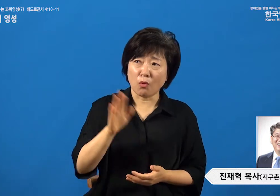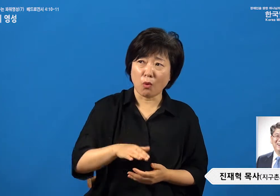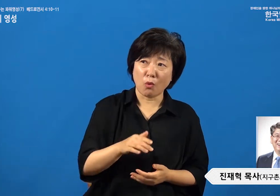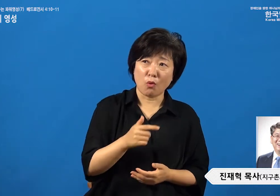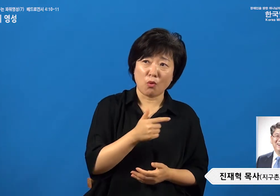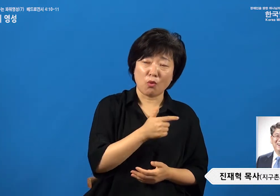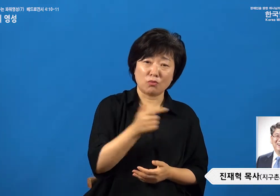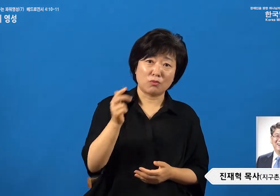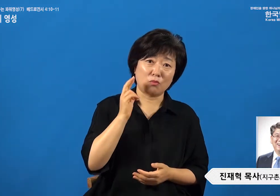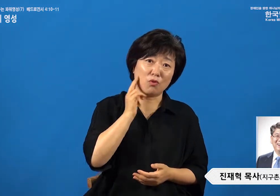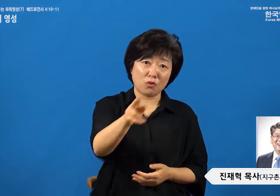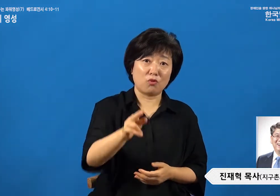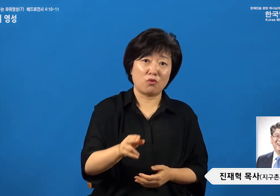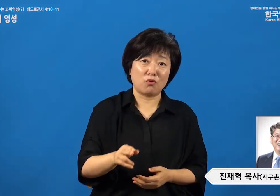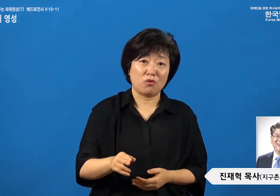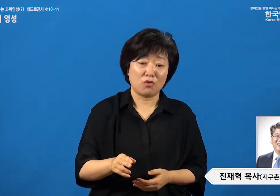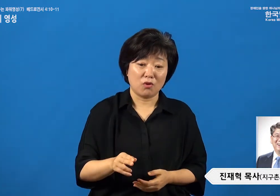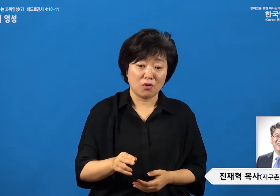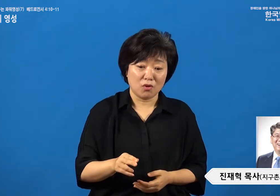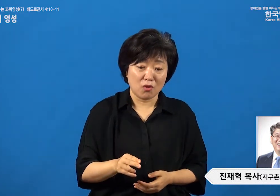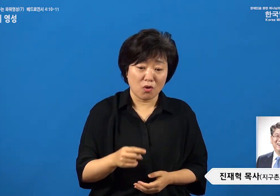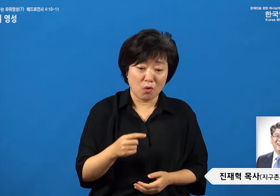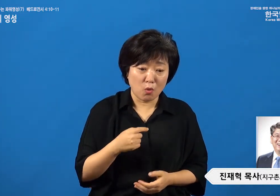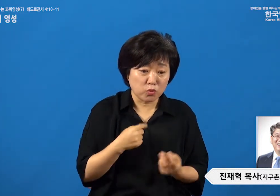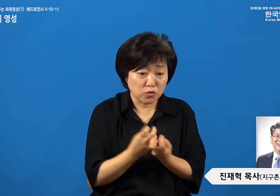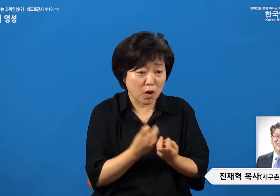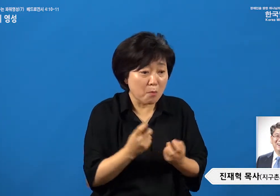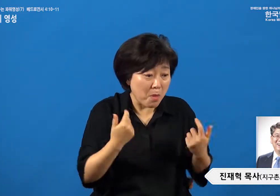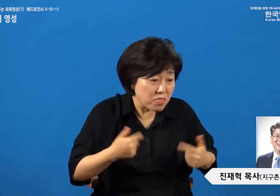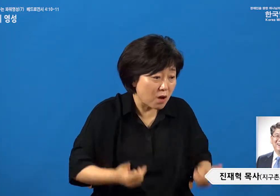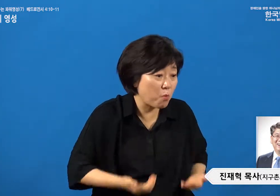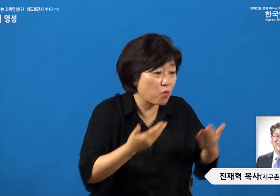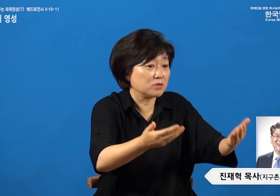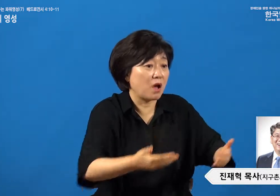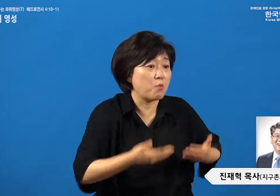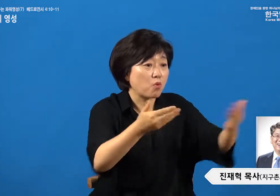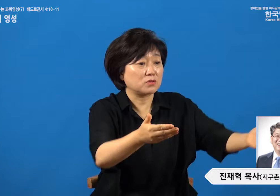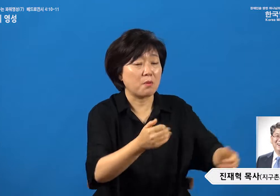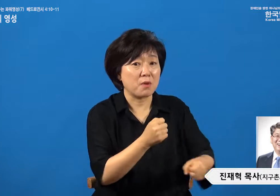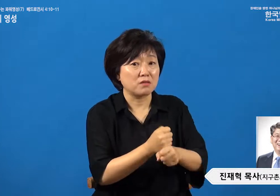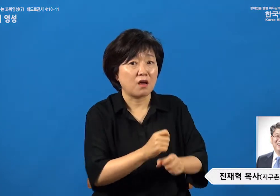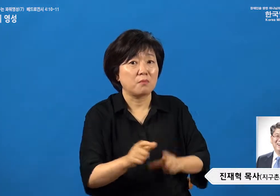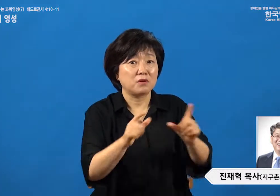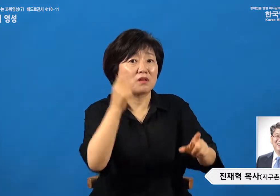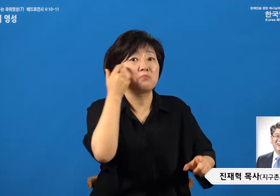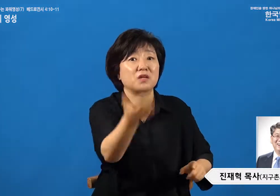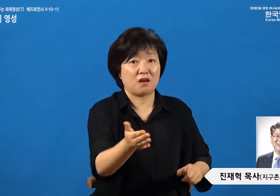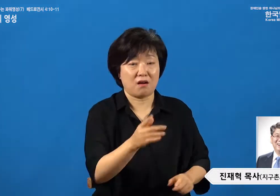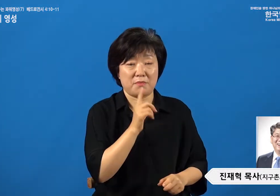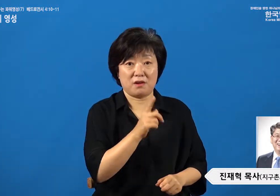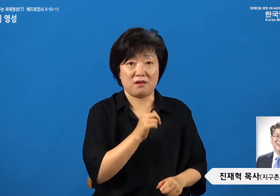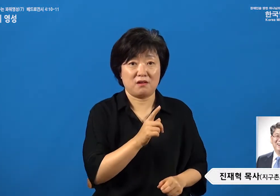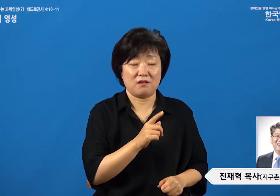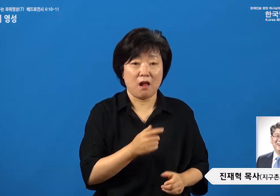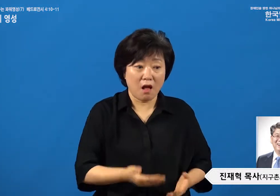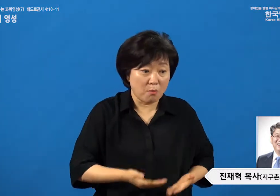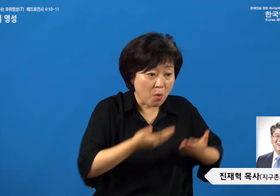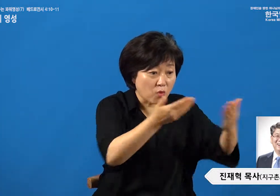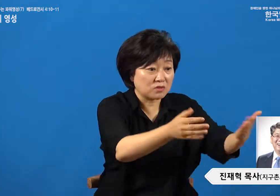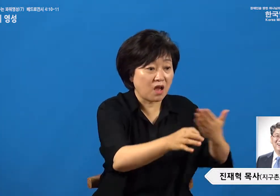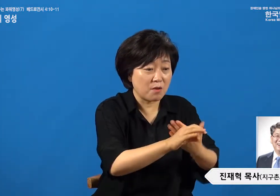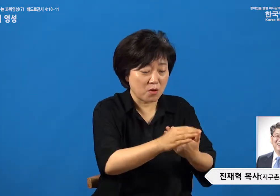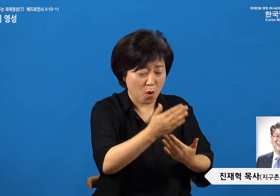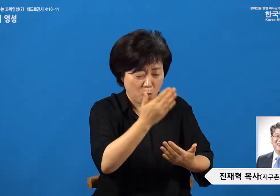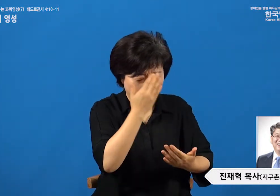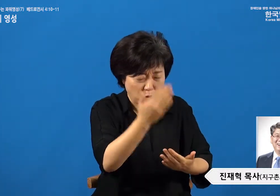모릅니다. 그거 너무 센 거 아닙니까? 어떻게 그렇게 살 수 있습니까? 우리는 생각합니다. 봉사하면 모든 것들이